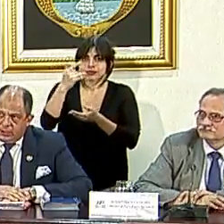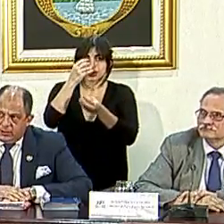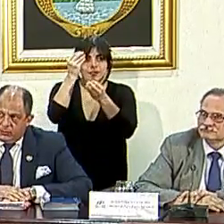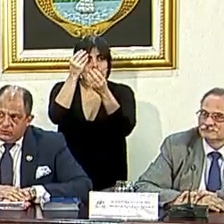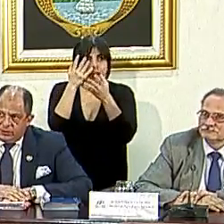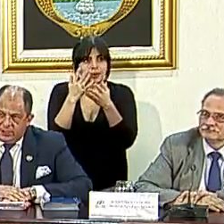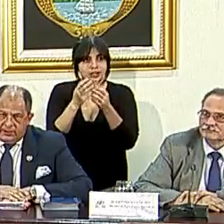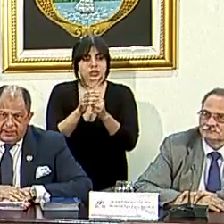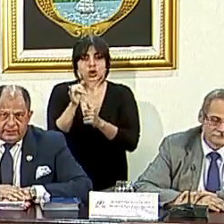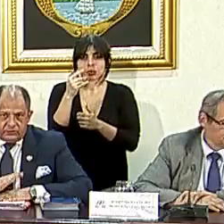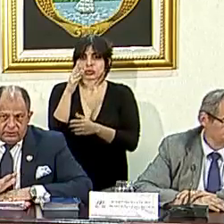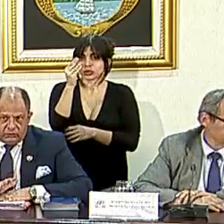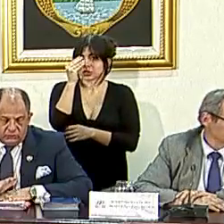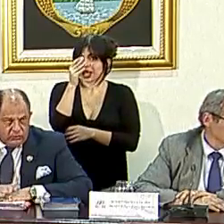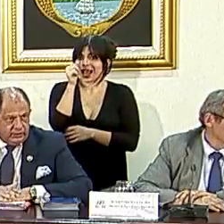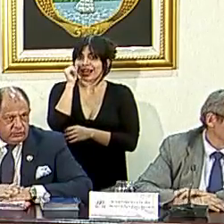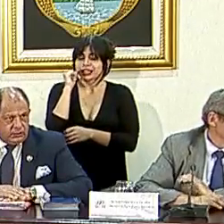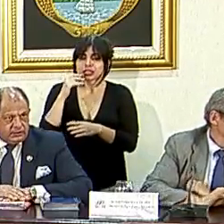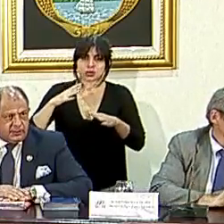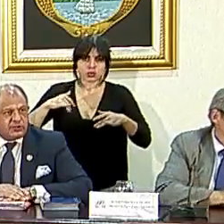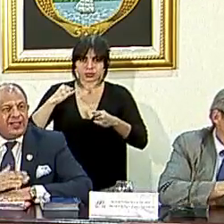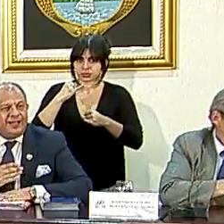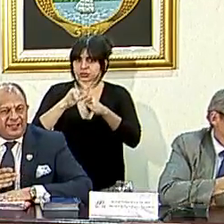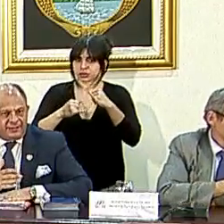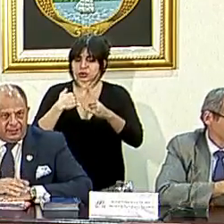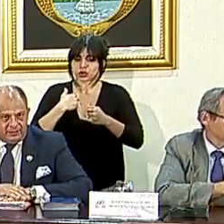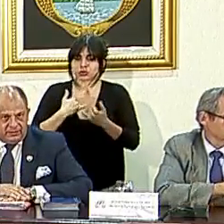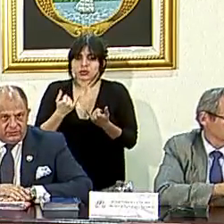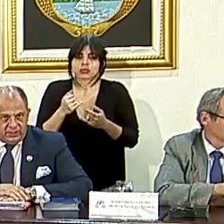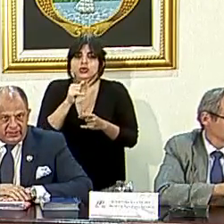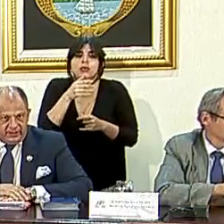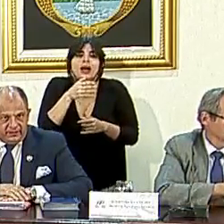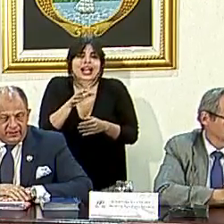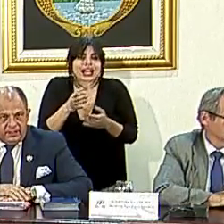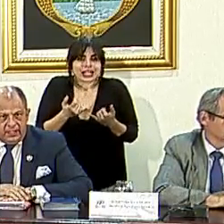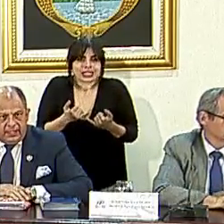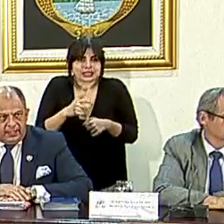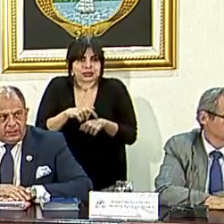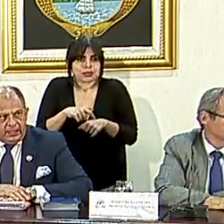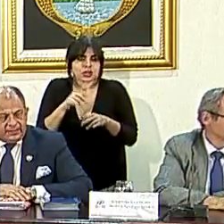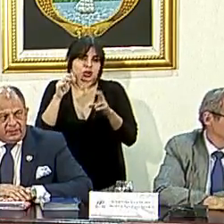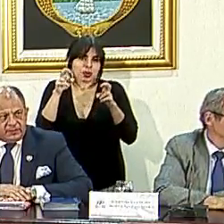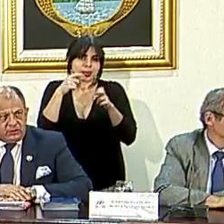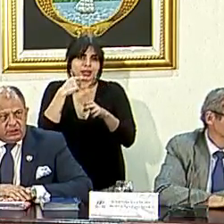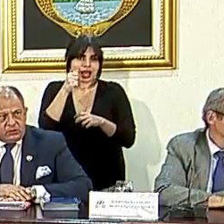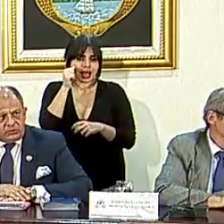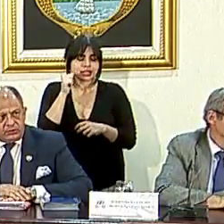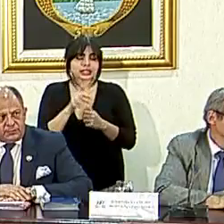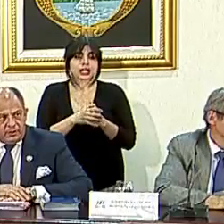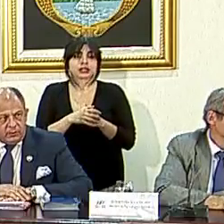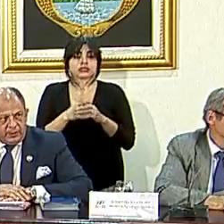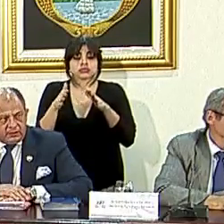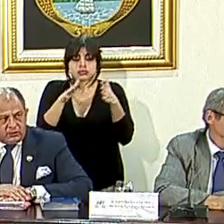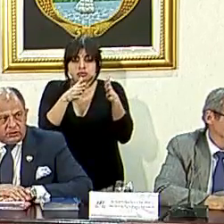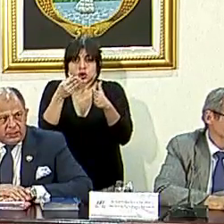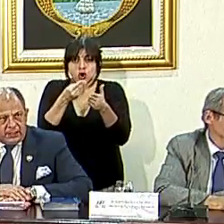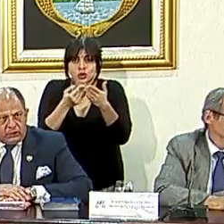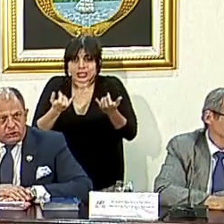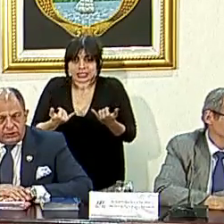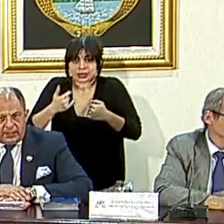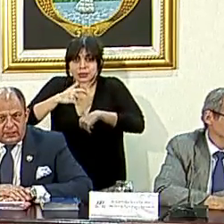información, tal y como lo señalaba ayer, esto no ha concluido, estamos en caliente, decía yo ayer. La estimación de costos por el